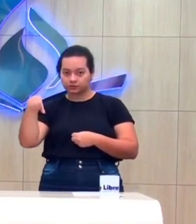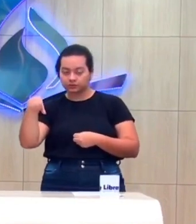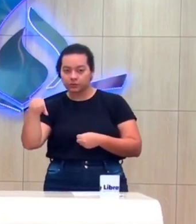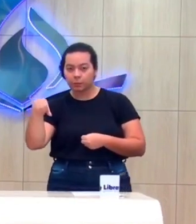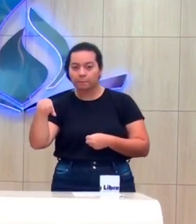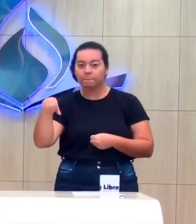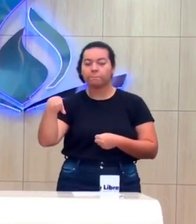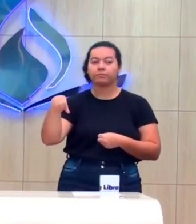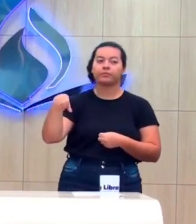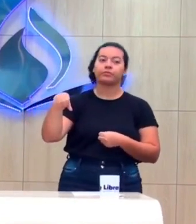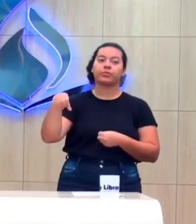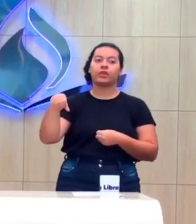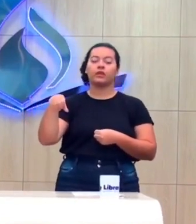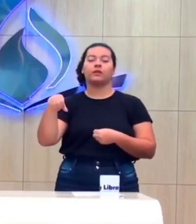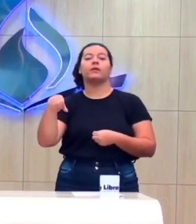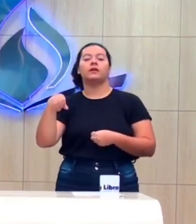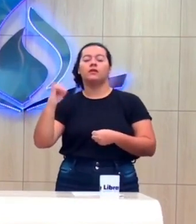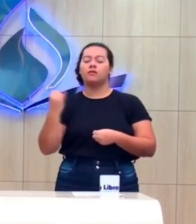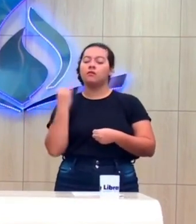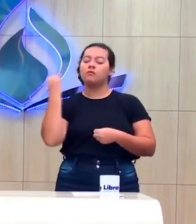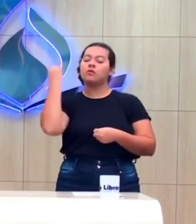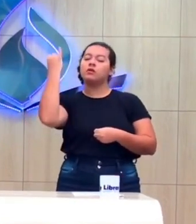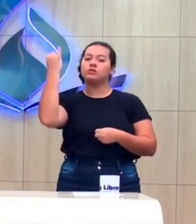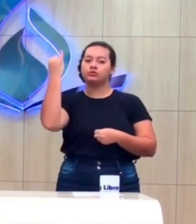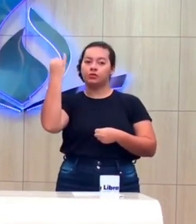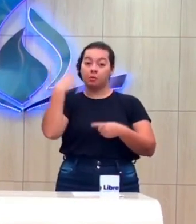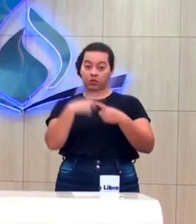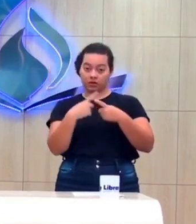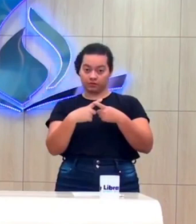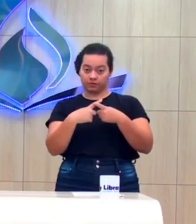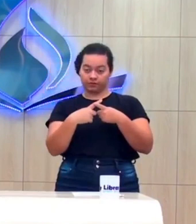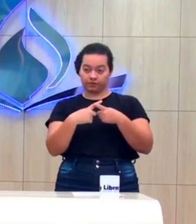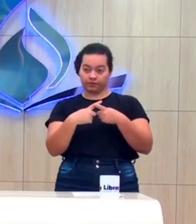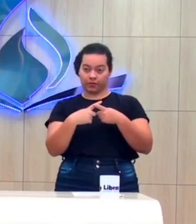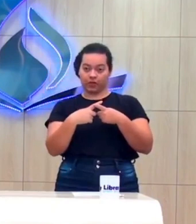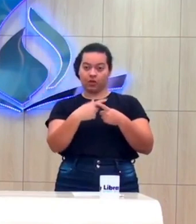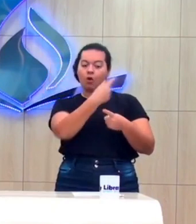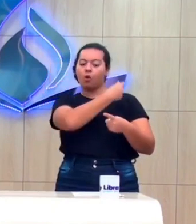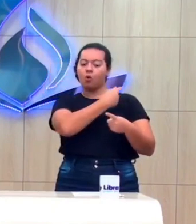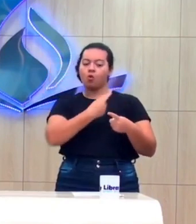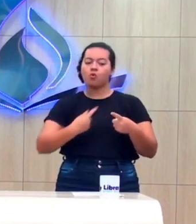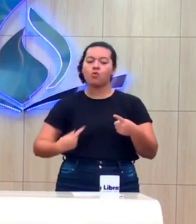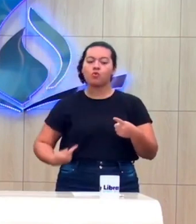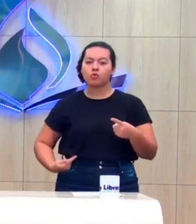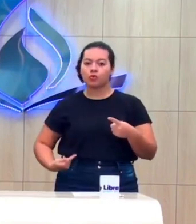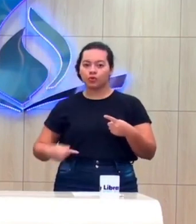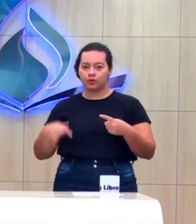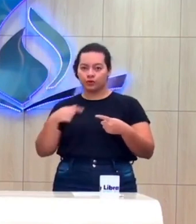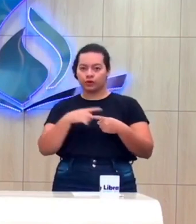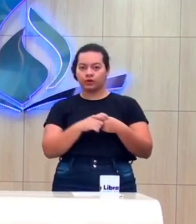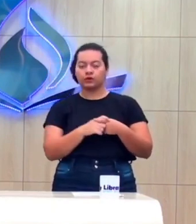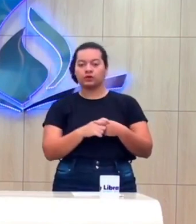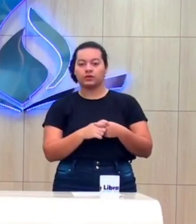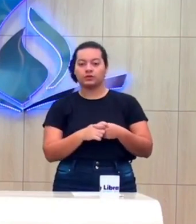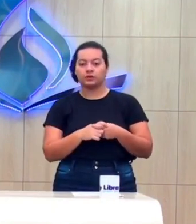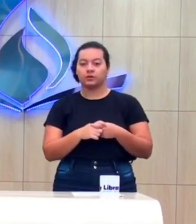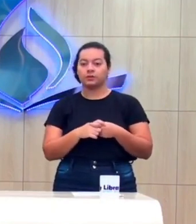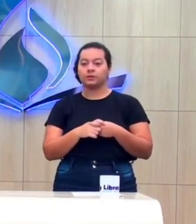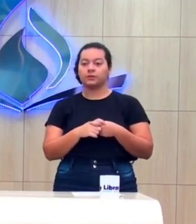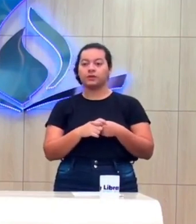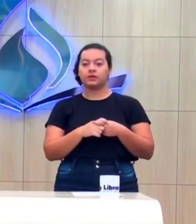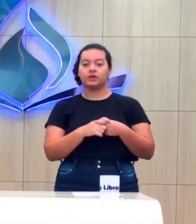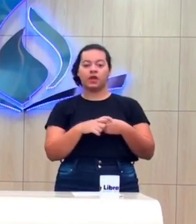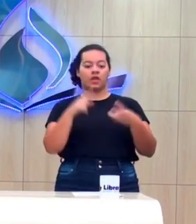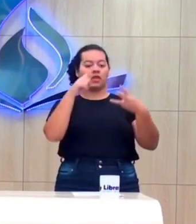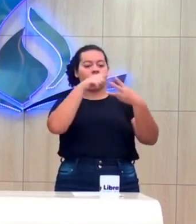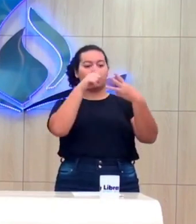comunidade surda. Por quê? No governo, 3 pessoas se